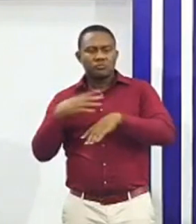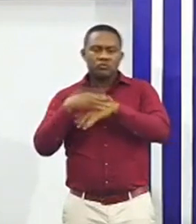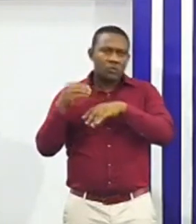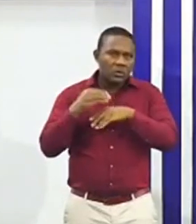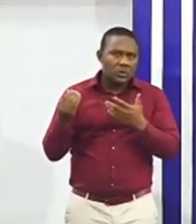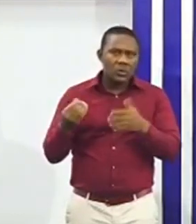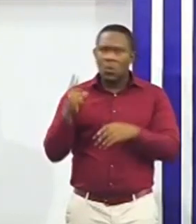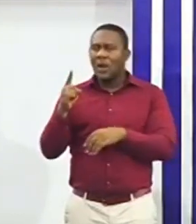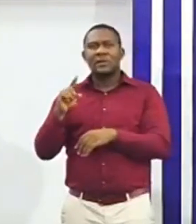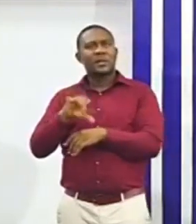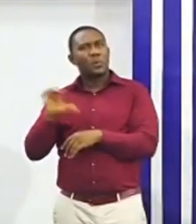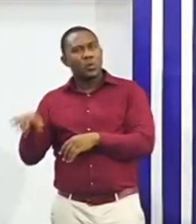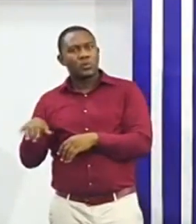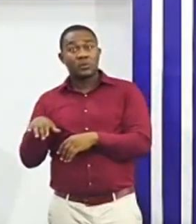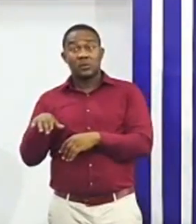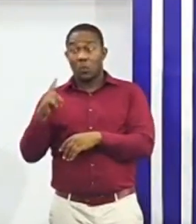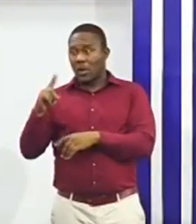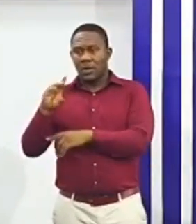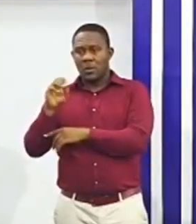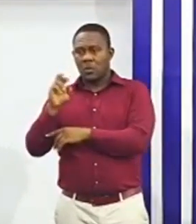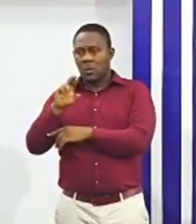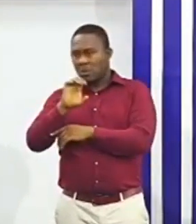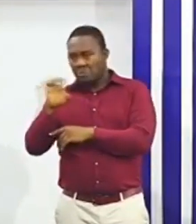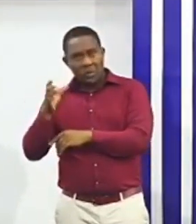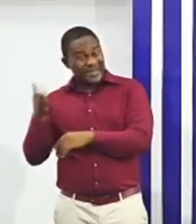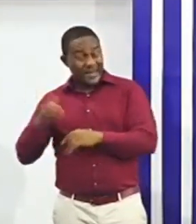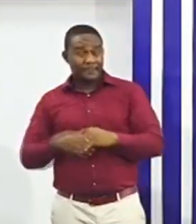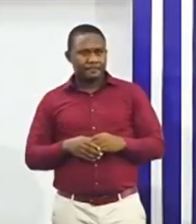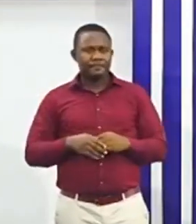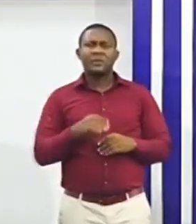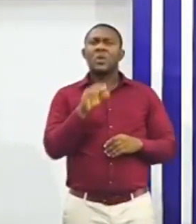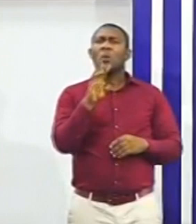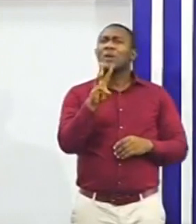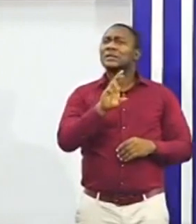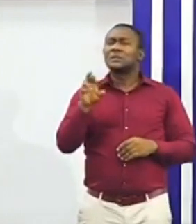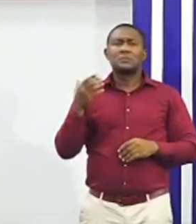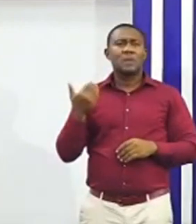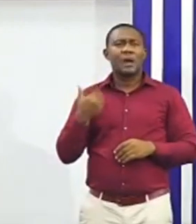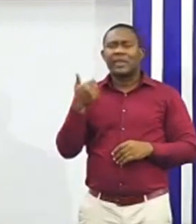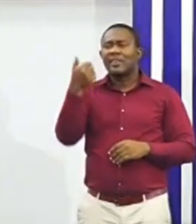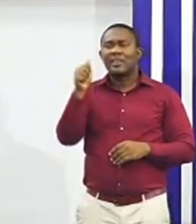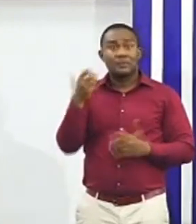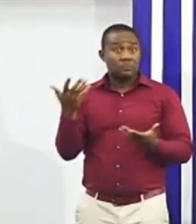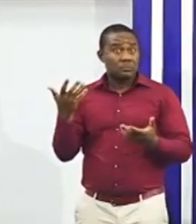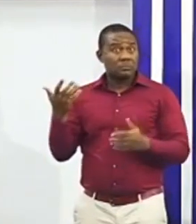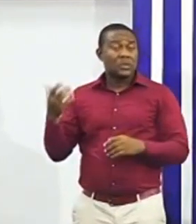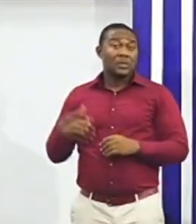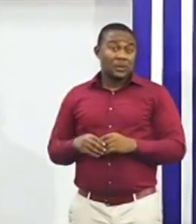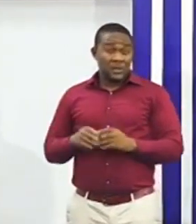yelika tinyela kanwo turayi dol korai yo point anen leza tani